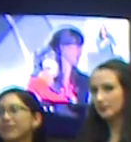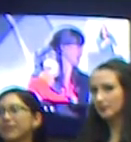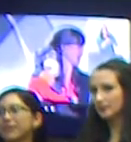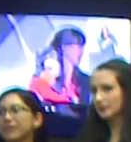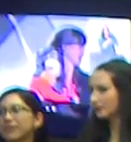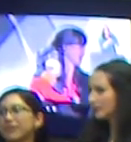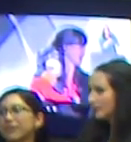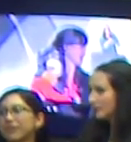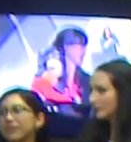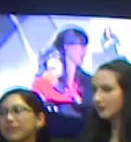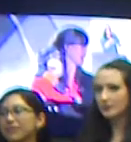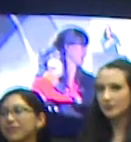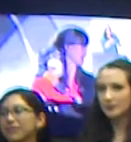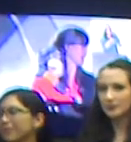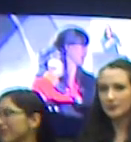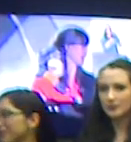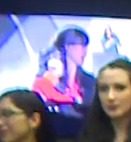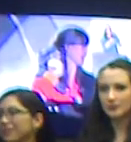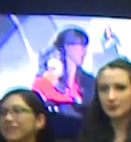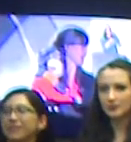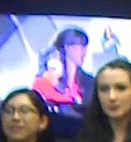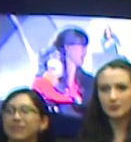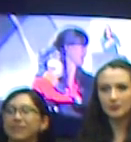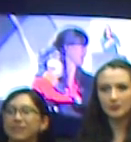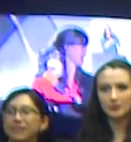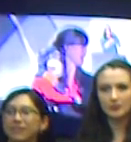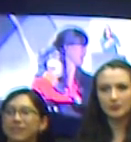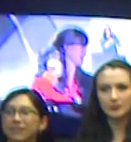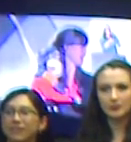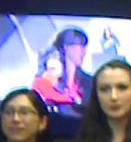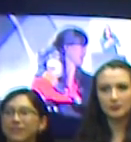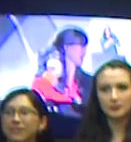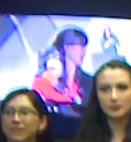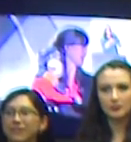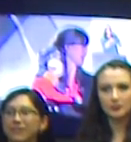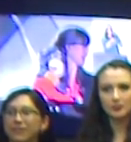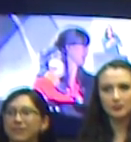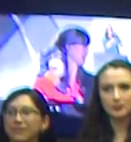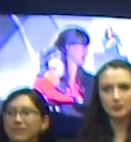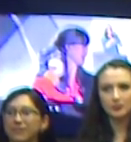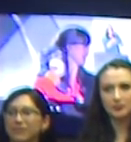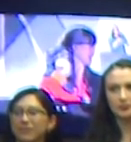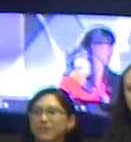Entonces, ¿tú por qué escogiste la carrera en la que estás? Yo escogí la carrera de diseño tecnológico